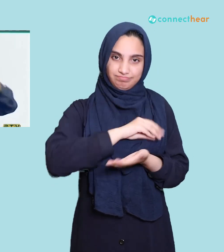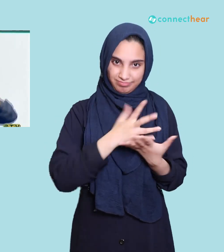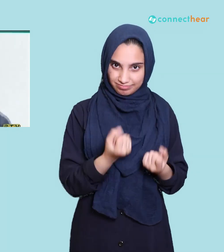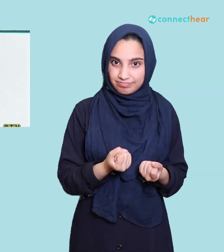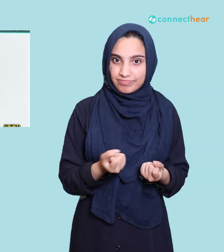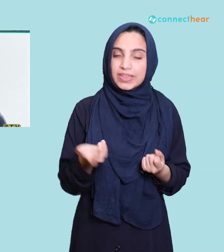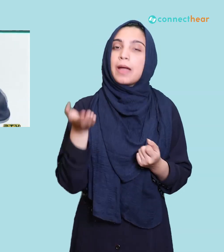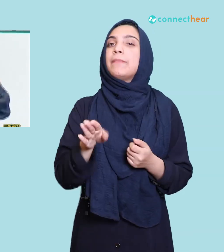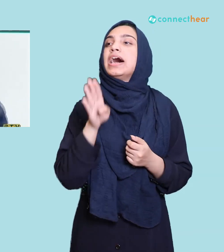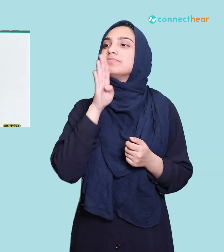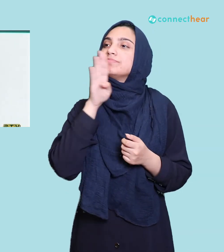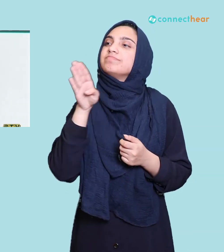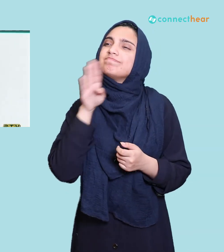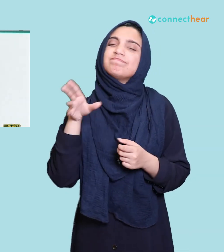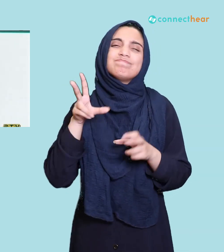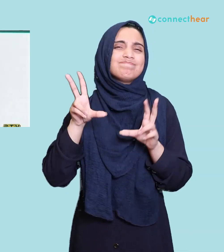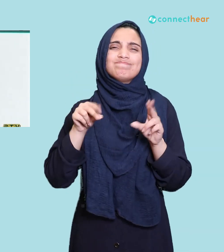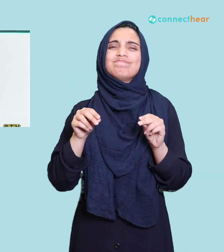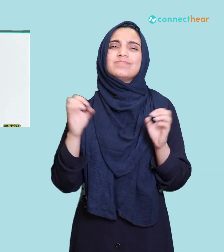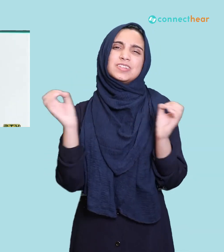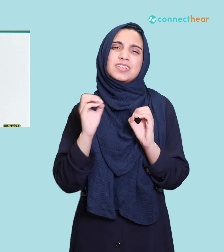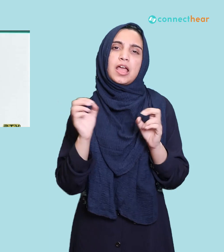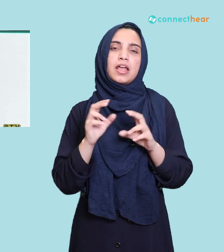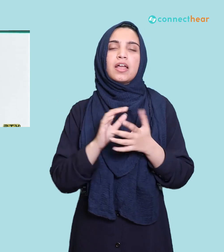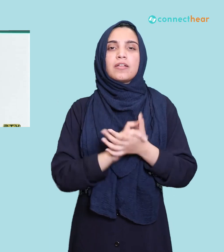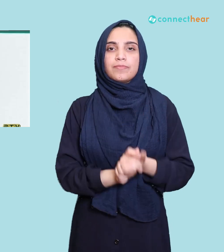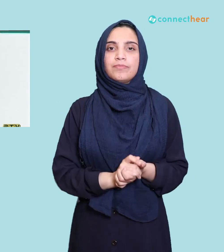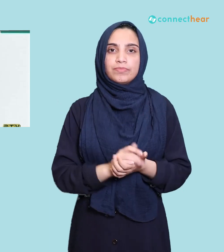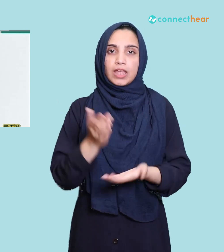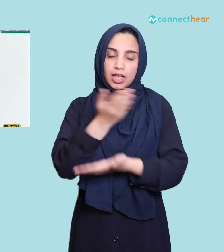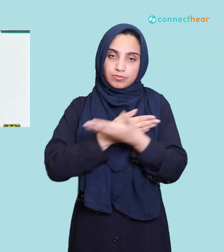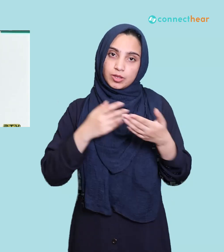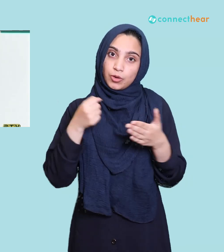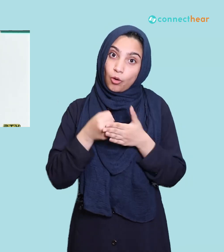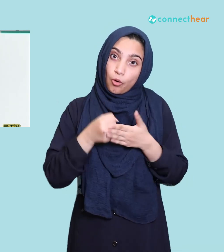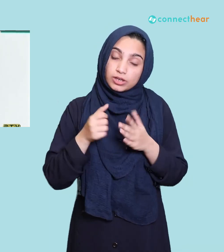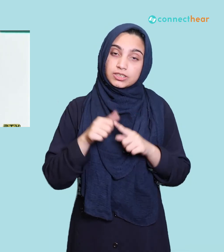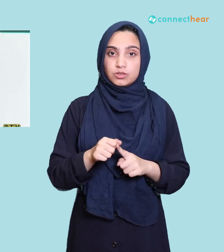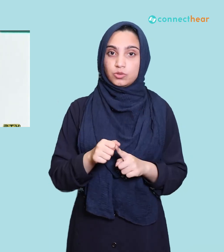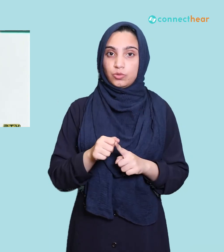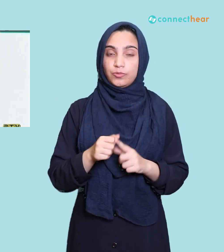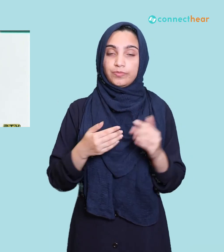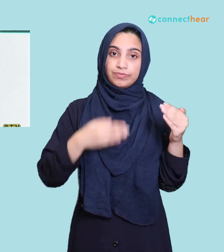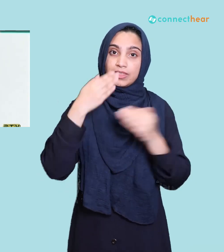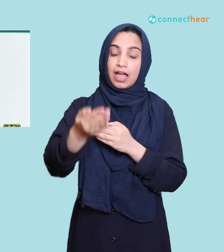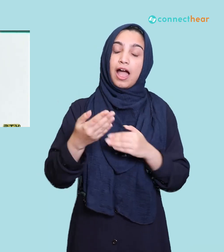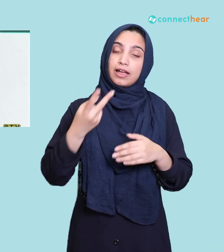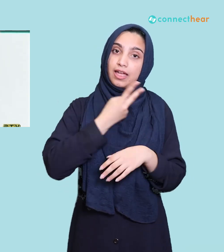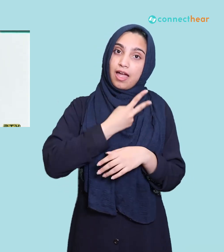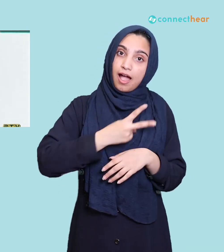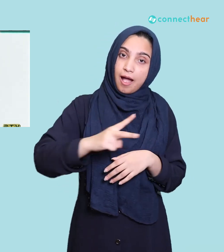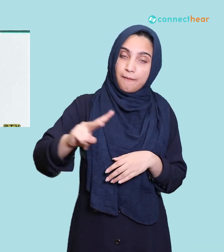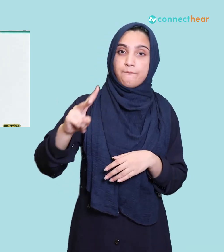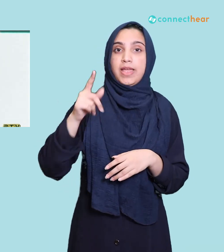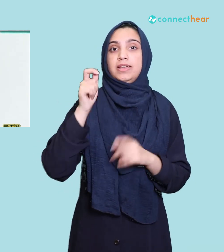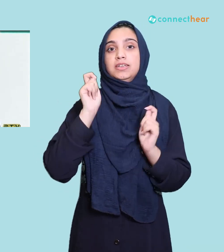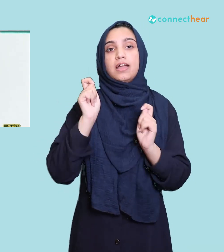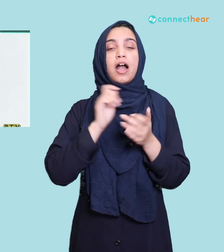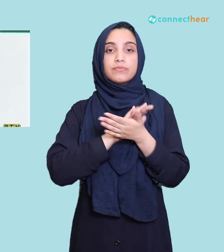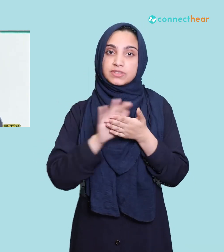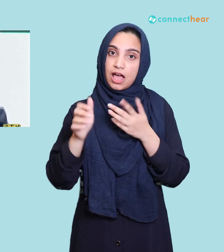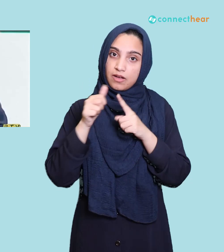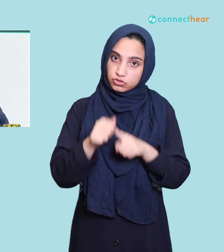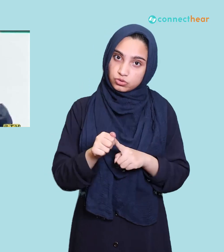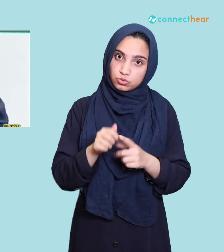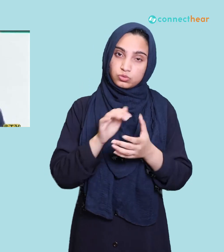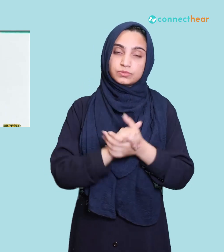ایکسپورٹس بڑھتی نہیں ہیں اس سطح پہ ہم نے پوری کوشش کرنی ہے کہ ہم نے ہر طرح اور زیادہ تر ہم ریمیٹنسز اوورسیز پاکستانی